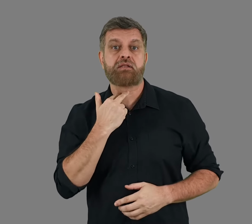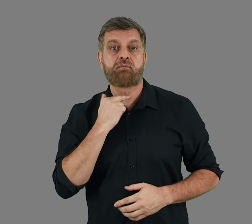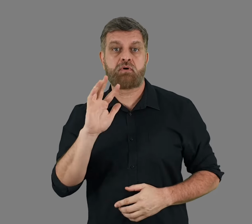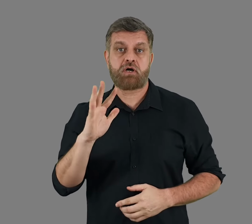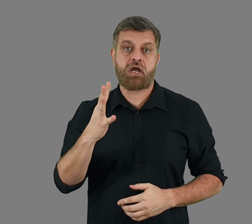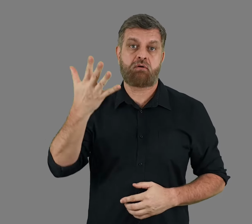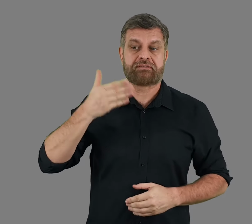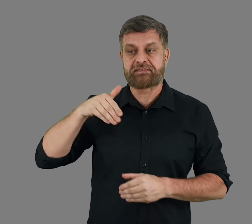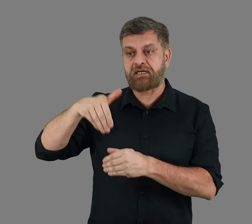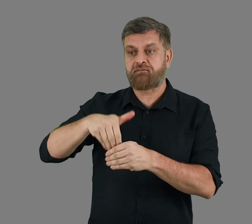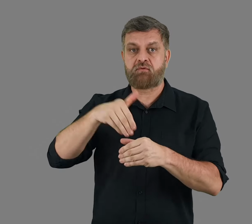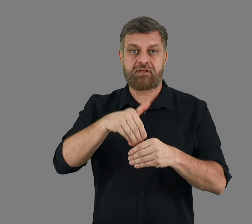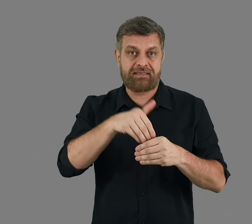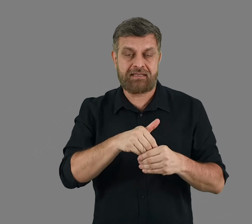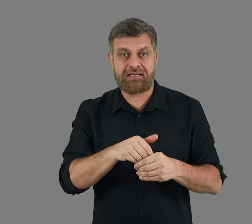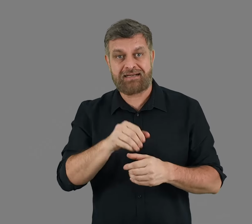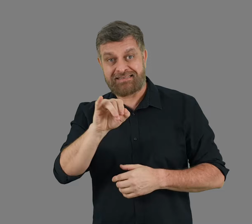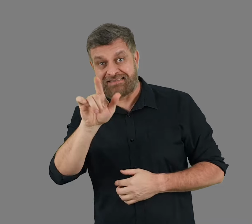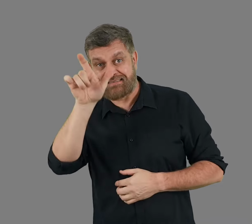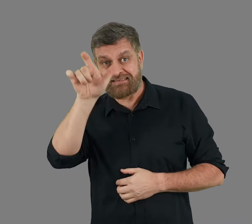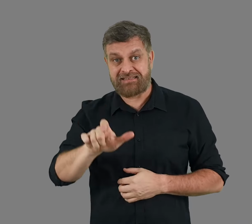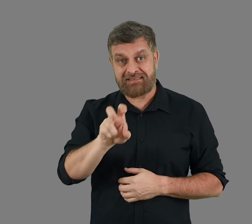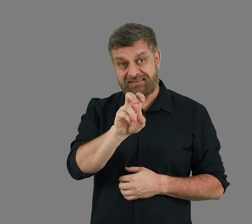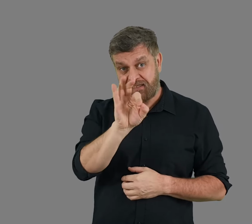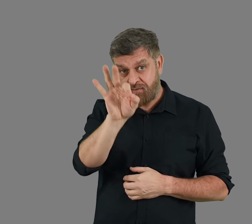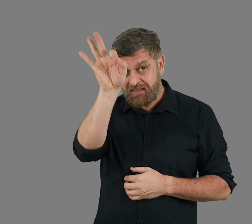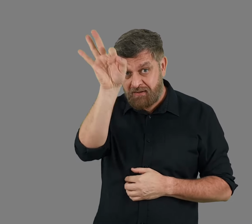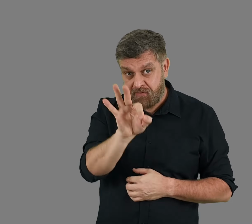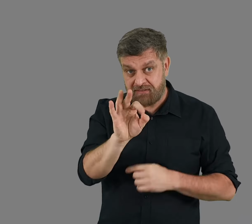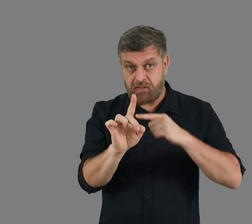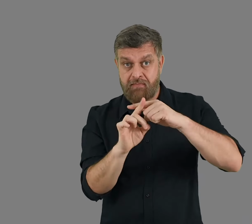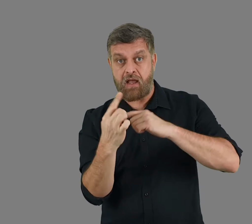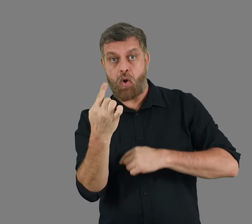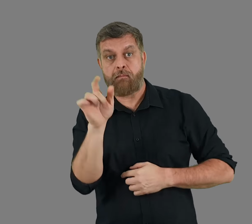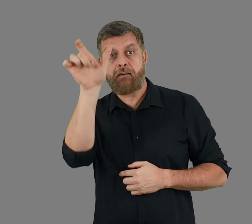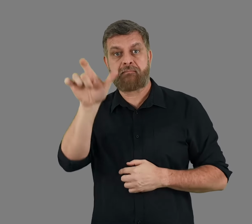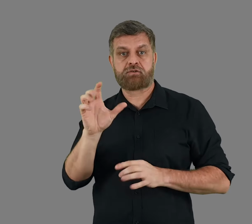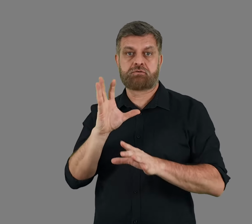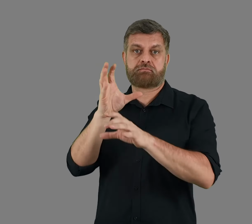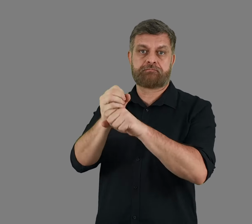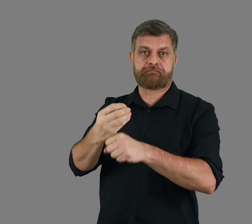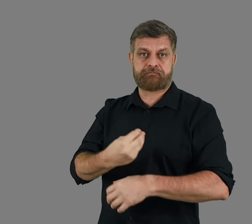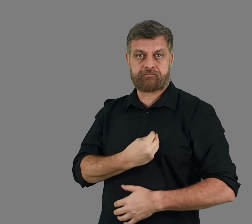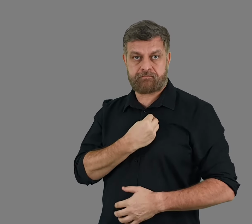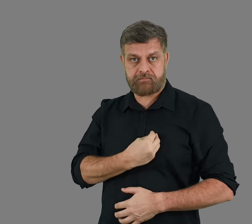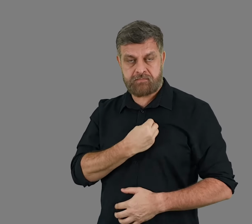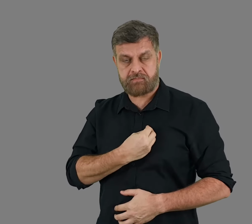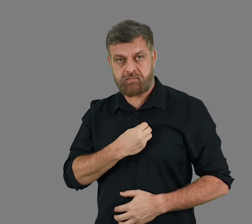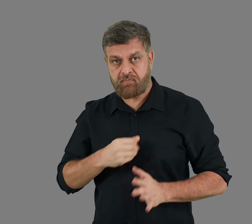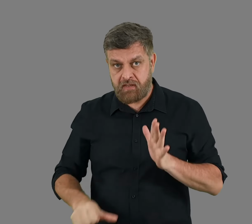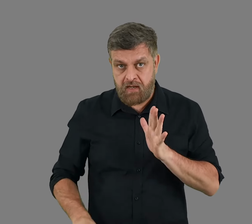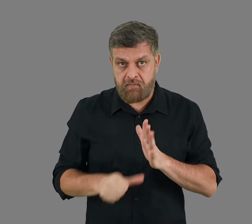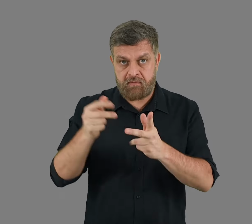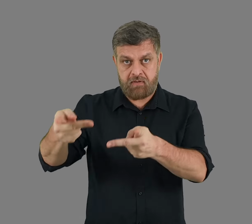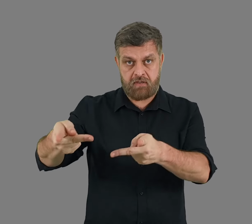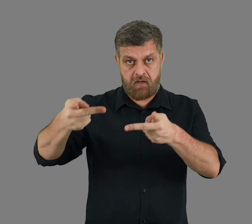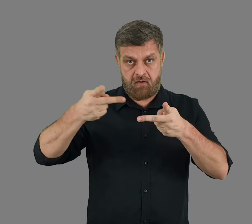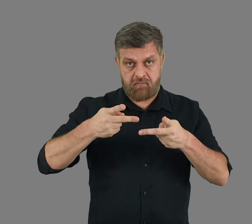deliberar sem voto, concorde 50% mais um dos presentes, sendo em primeira chamada com a maioria absoluta